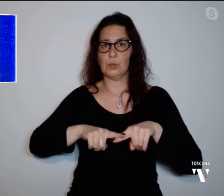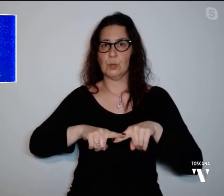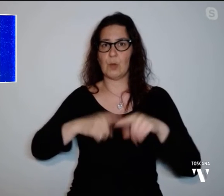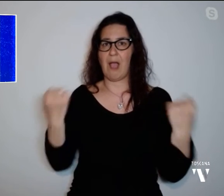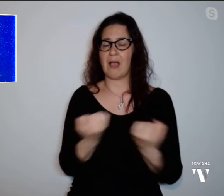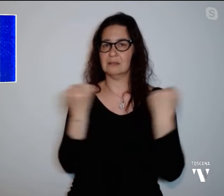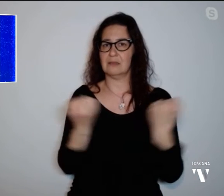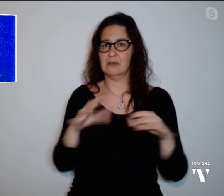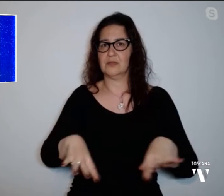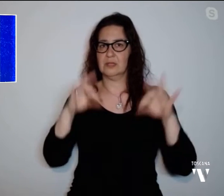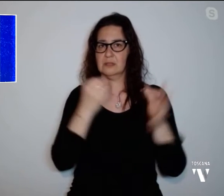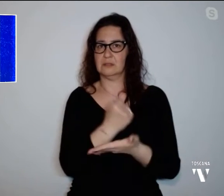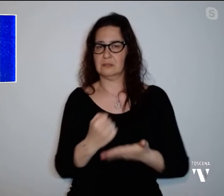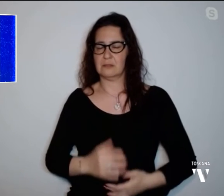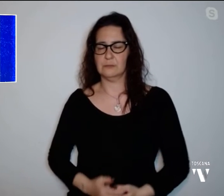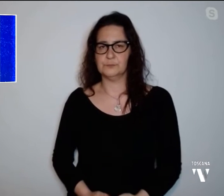dell'attività.